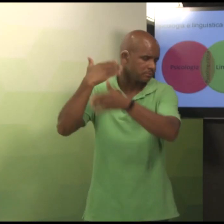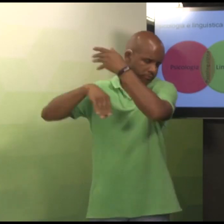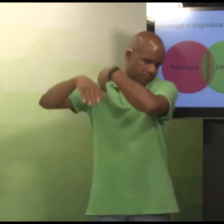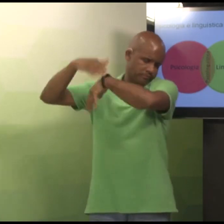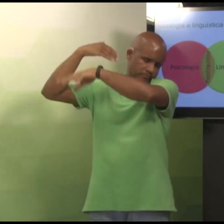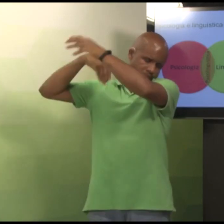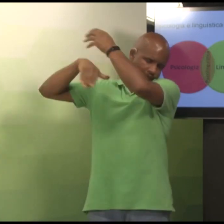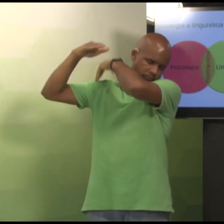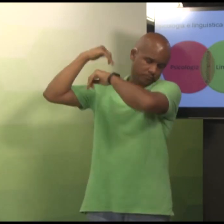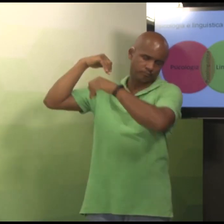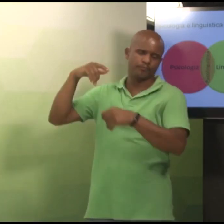Então,